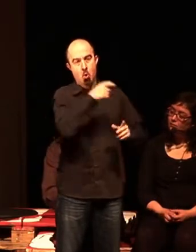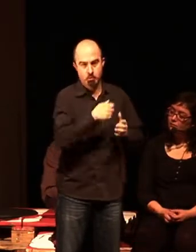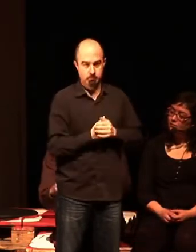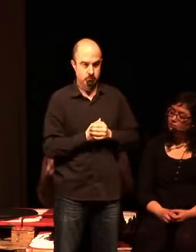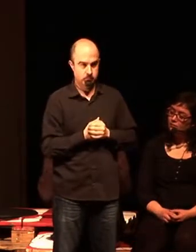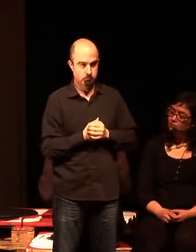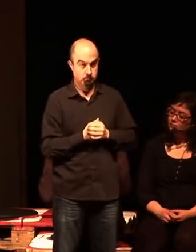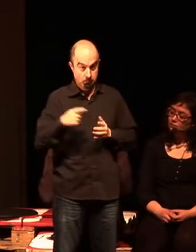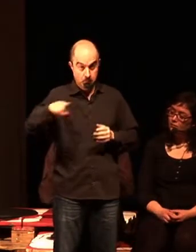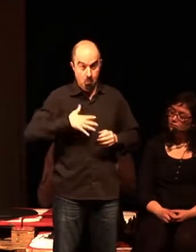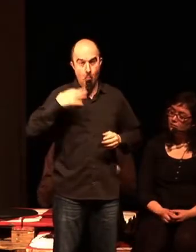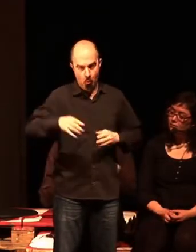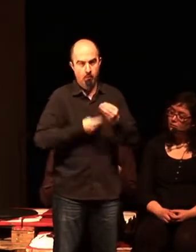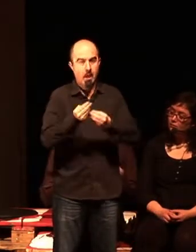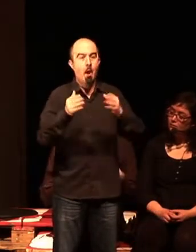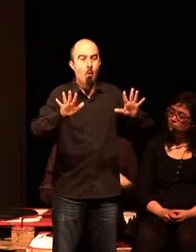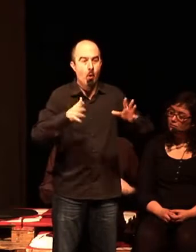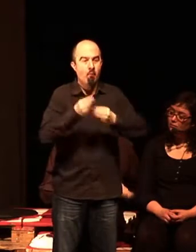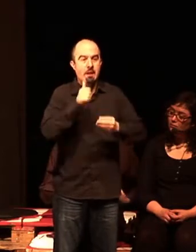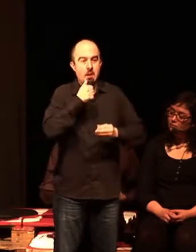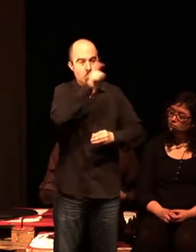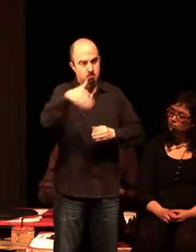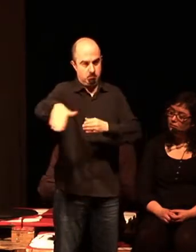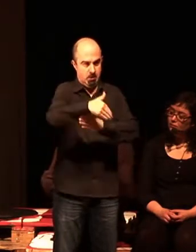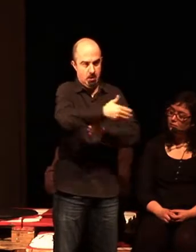Podem fer-la, però l'hem de fer la gent del carrer.